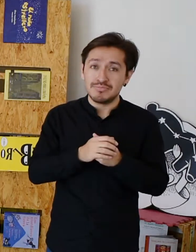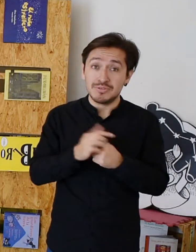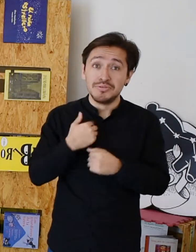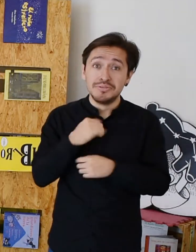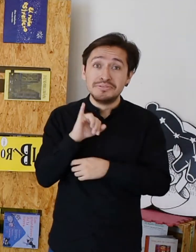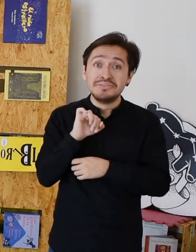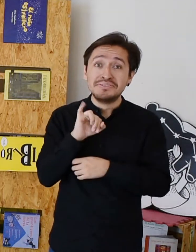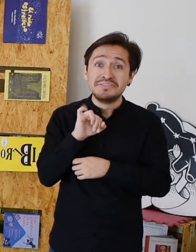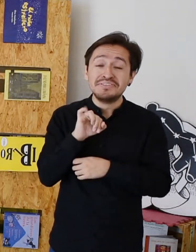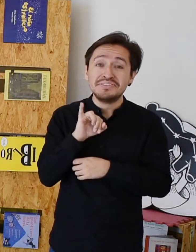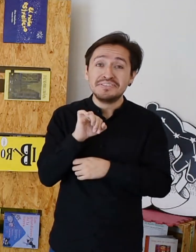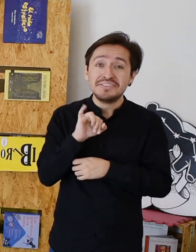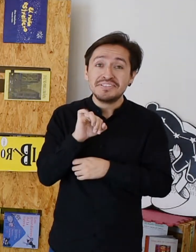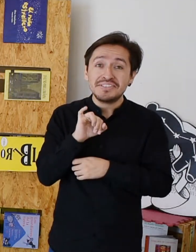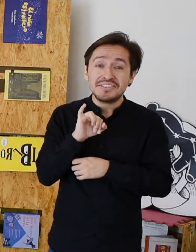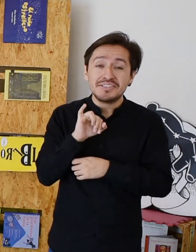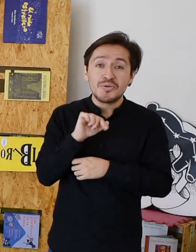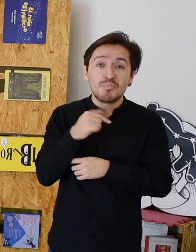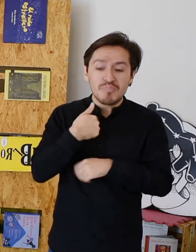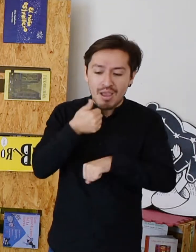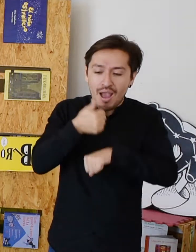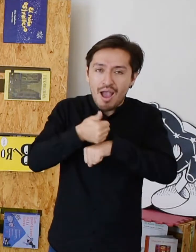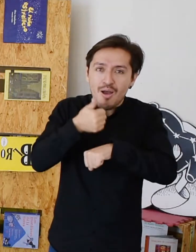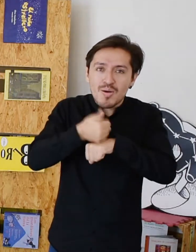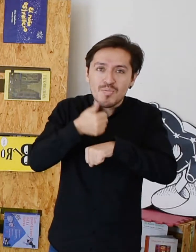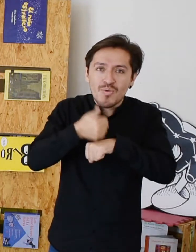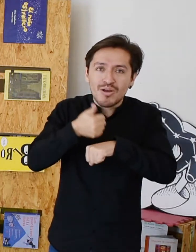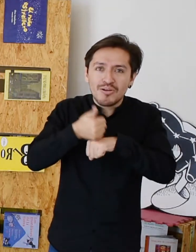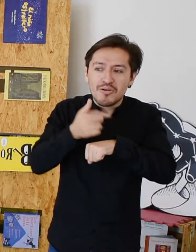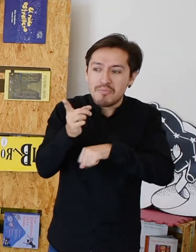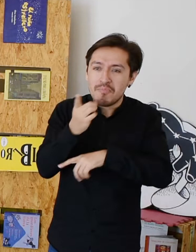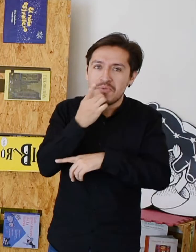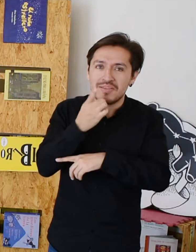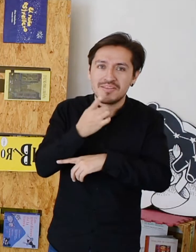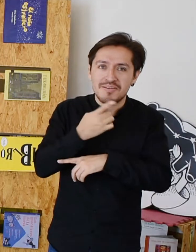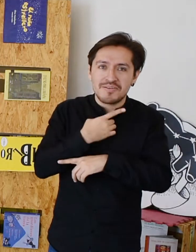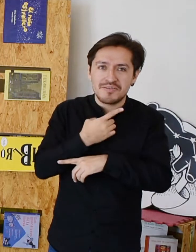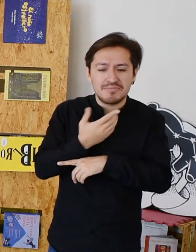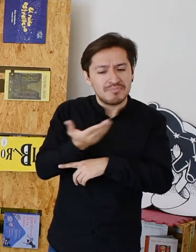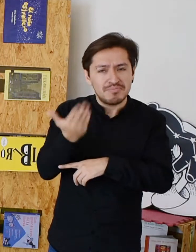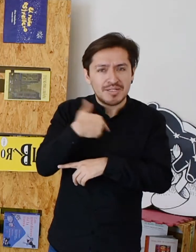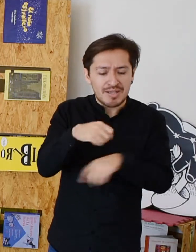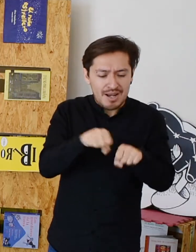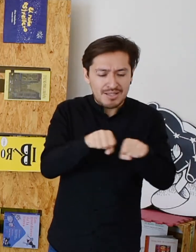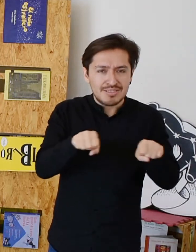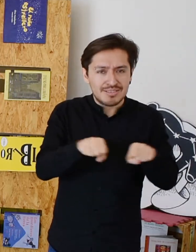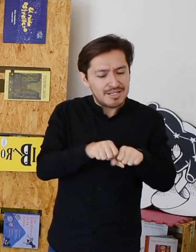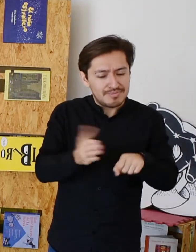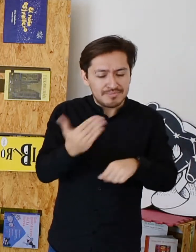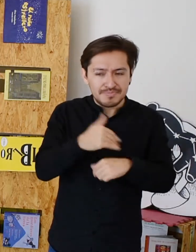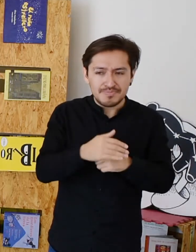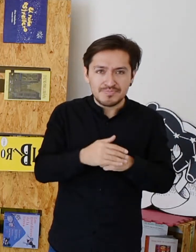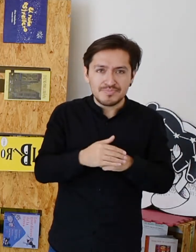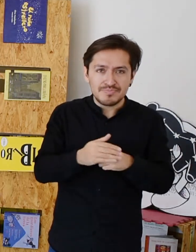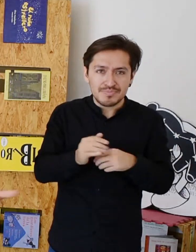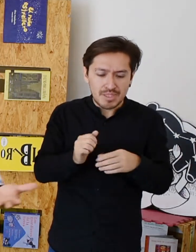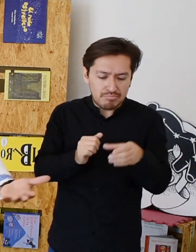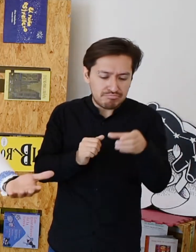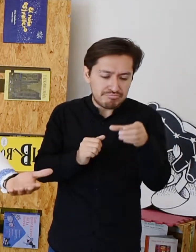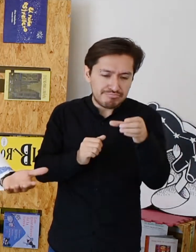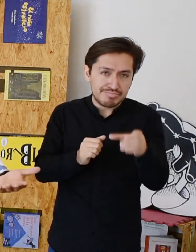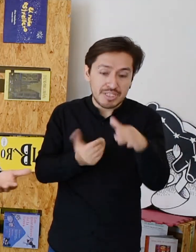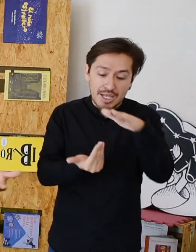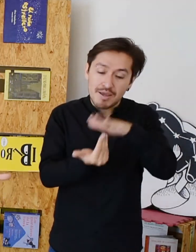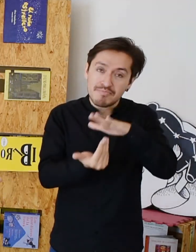Sí. Mi abuelo entonces me dijo, vente pues, vamos a la sala. Puso la veladora ahí en